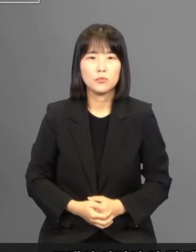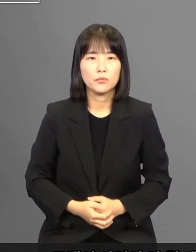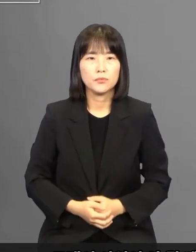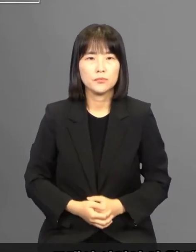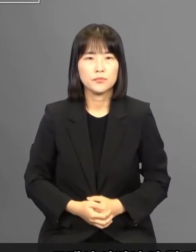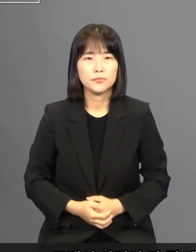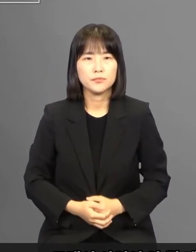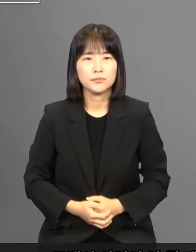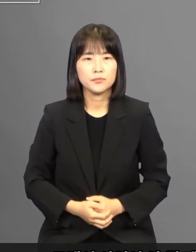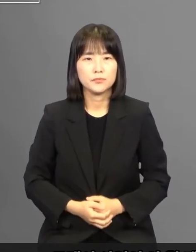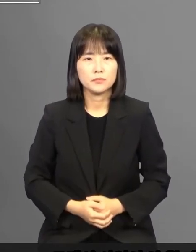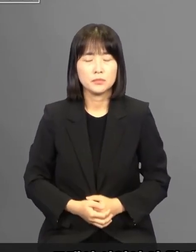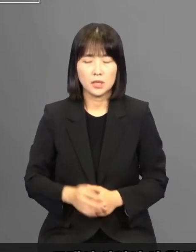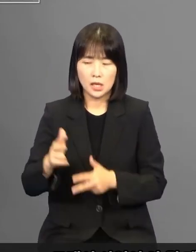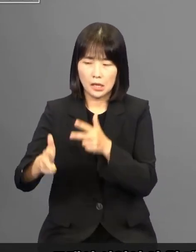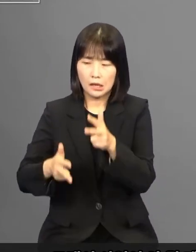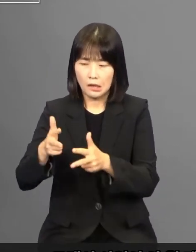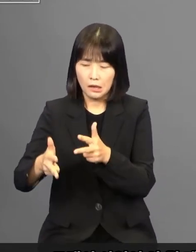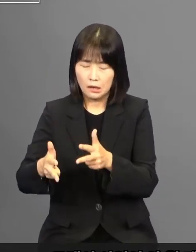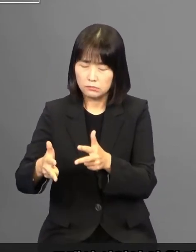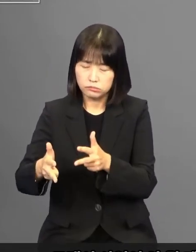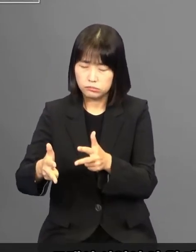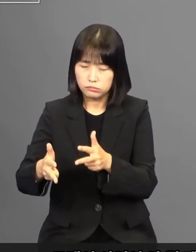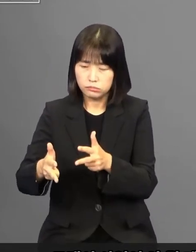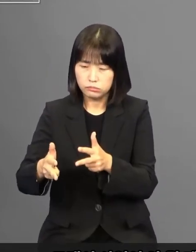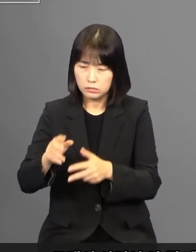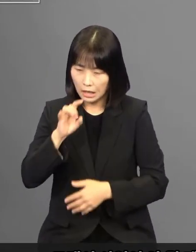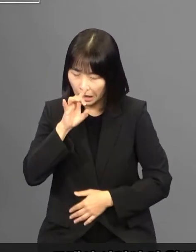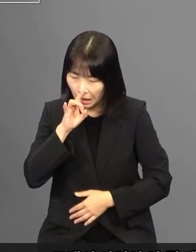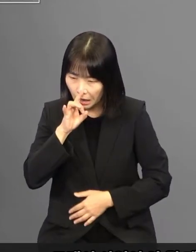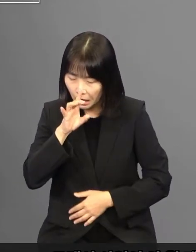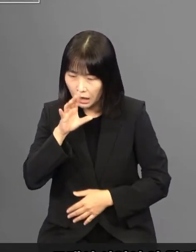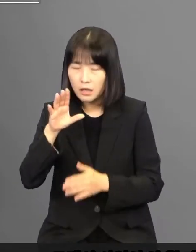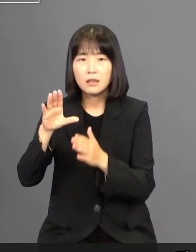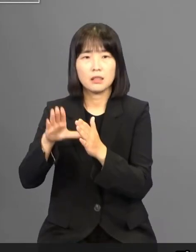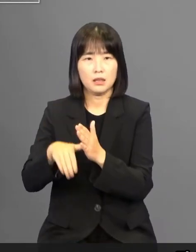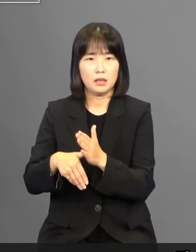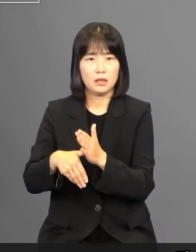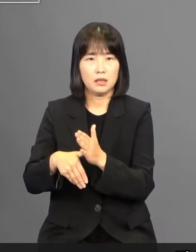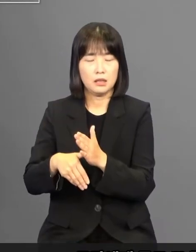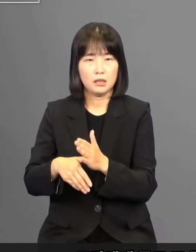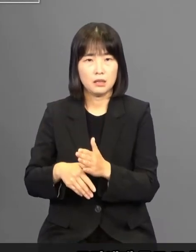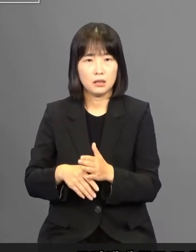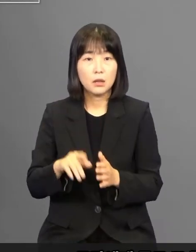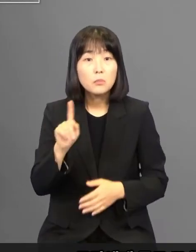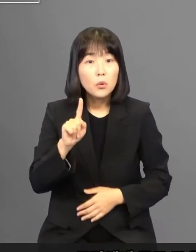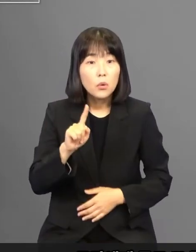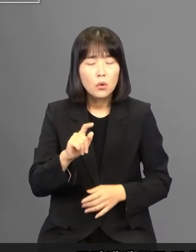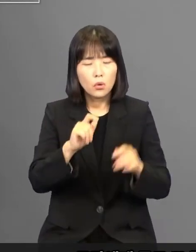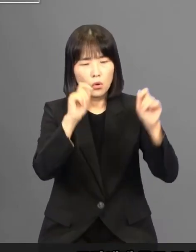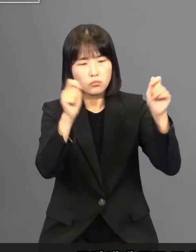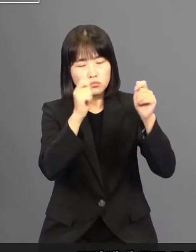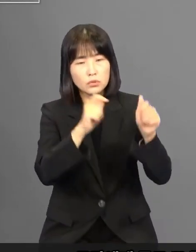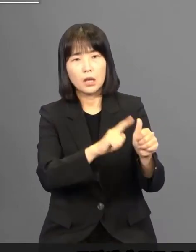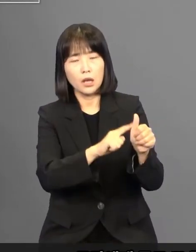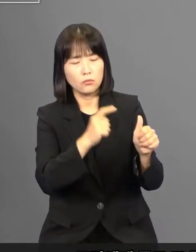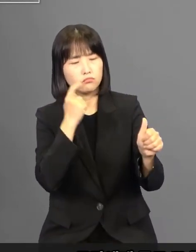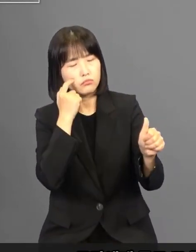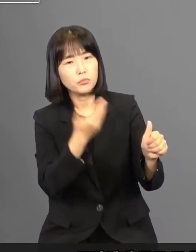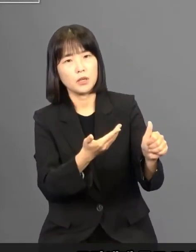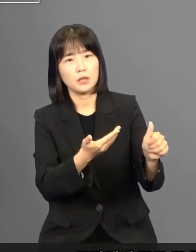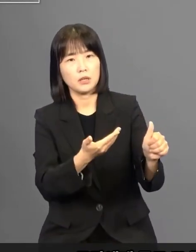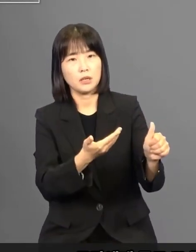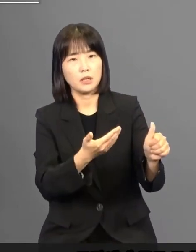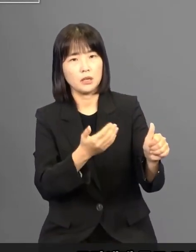그래서 사업이 안 될 때마다, 사업에 흉년이 닥칠 때마다 뭐 하는 겁니까? 무당에게 묻고